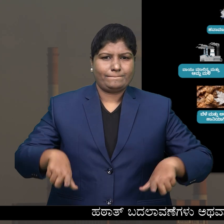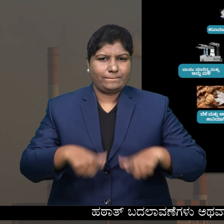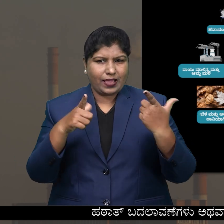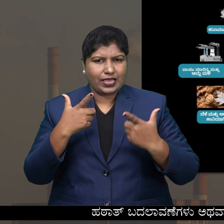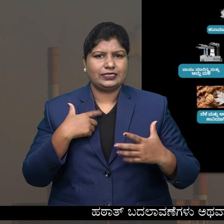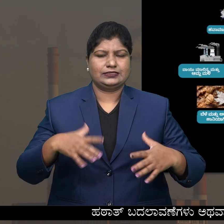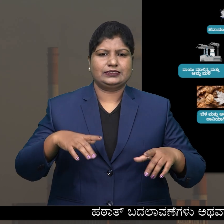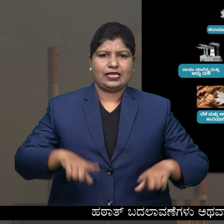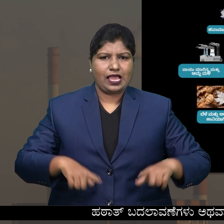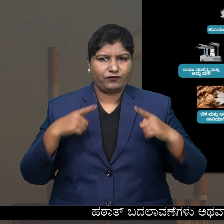ಉಂಟುಮಾಡುತ್ತೆ.